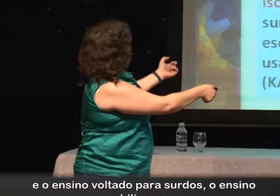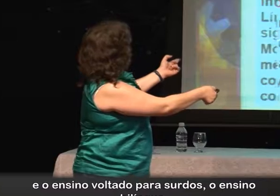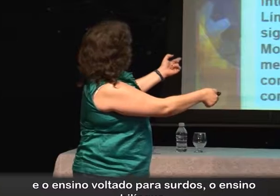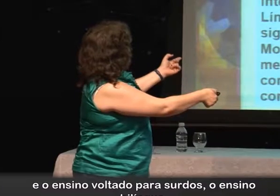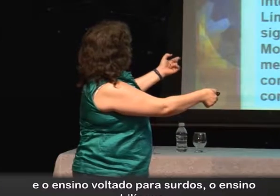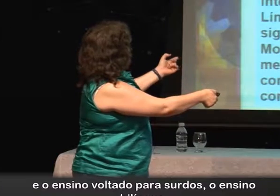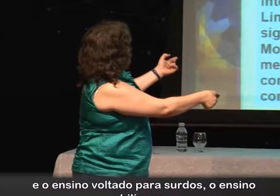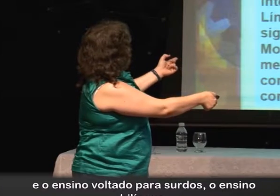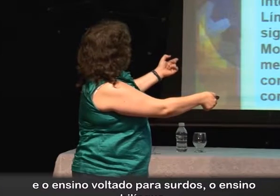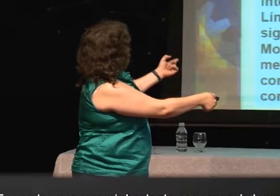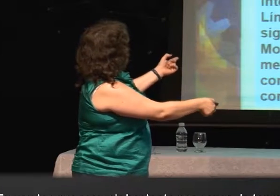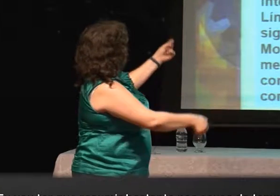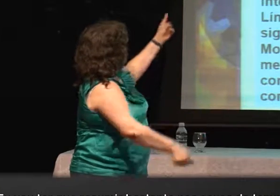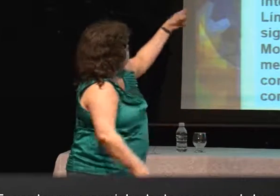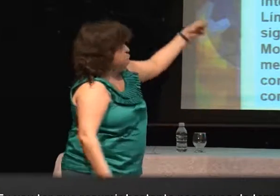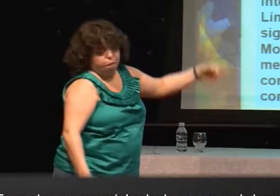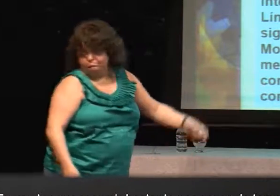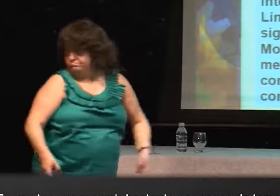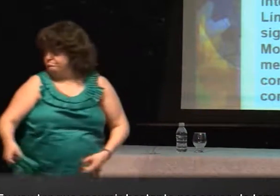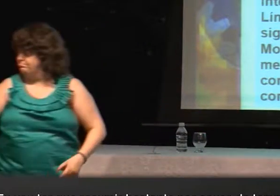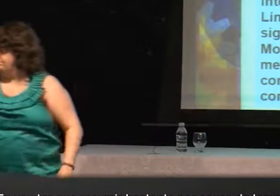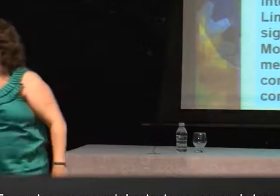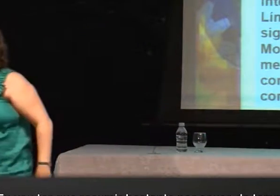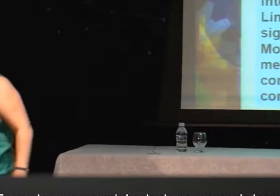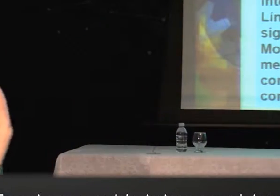surdos, o ensino bilíngue. Eu vou ter que resumir bastante por causa do tempo, né?